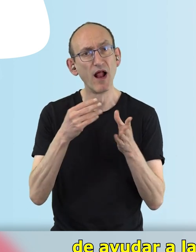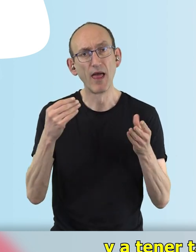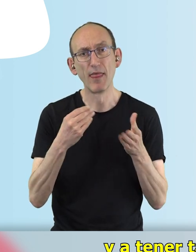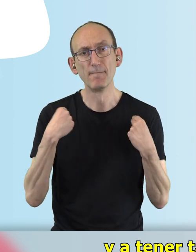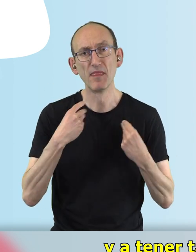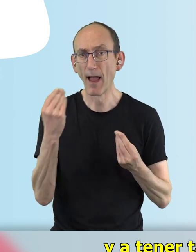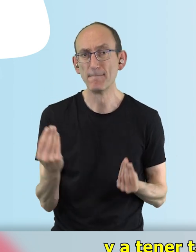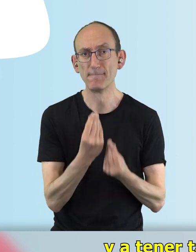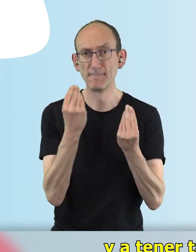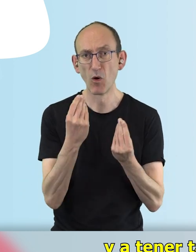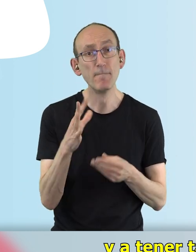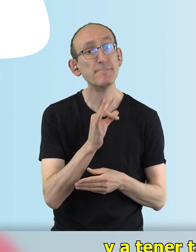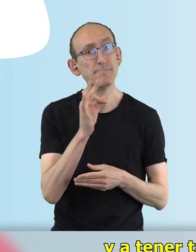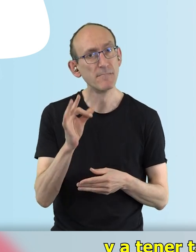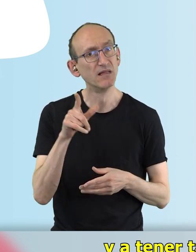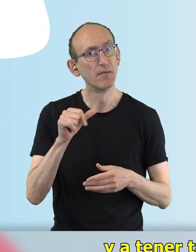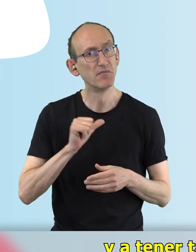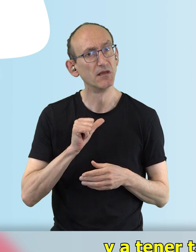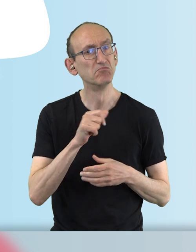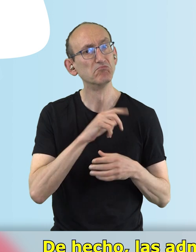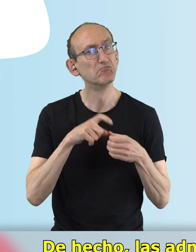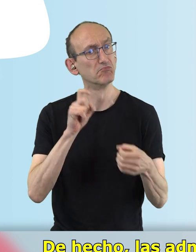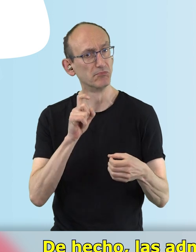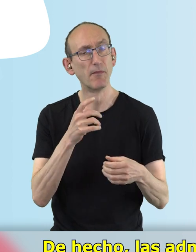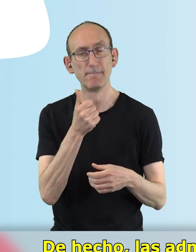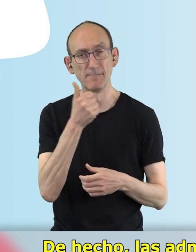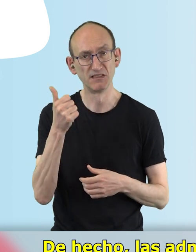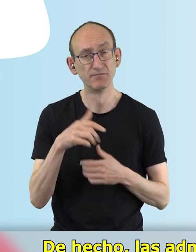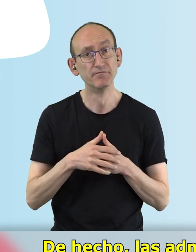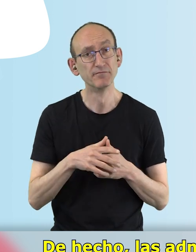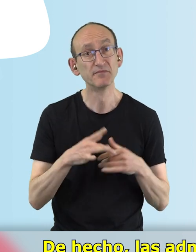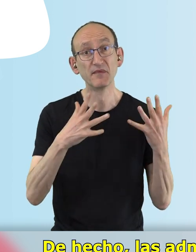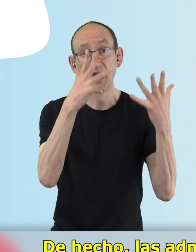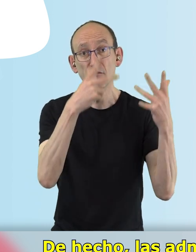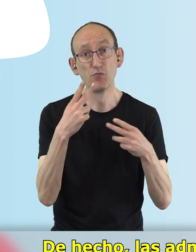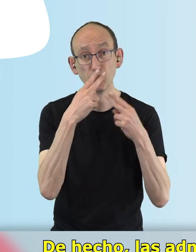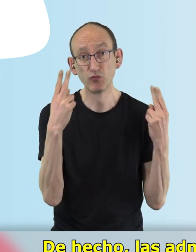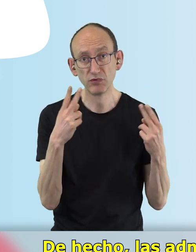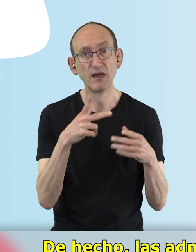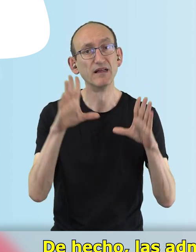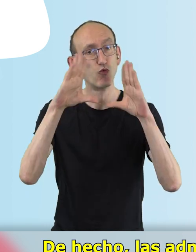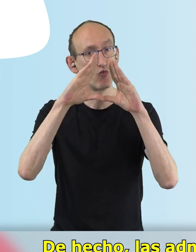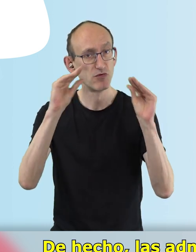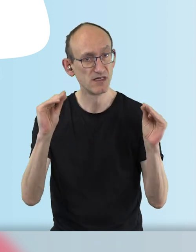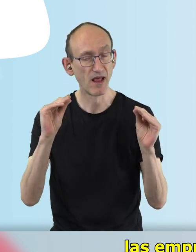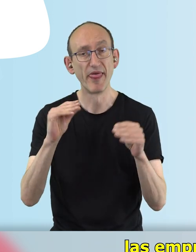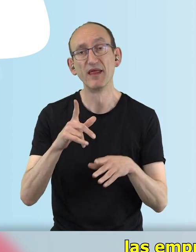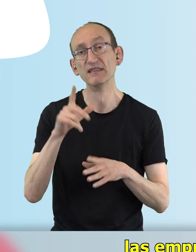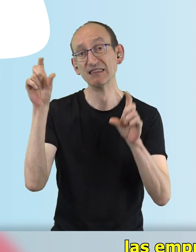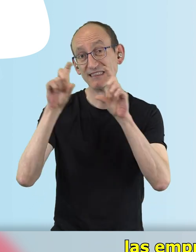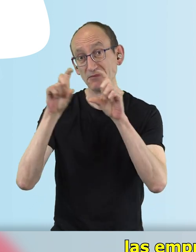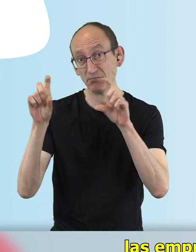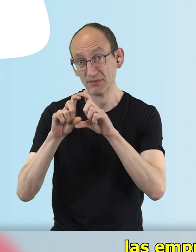calidad de vida y a tener también una mayor autonomía. De hecho, las administraciones, las universidades,